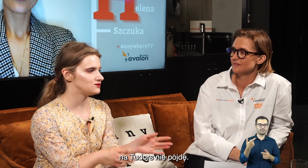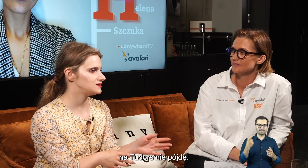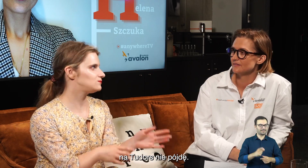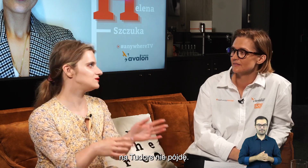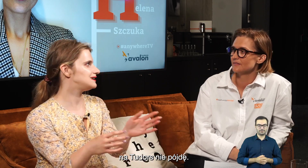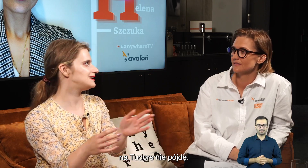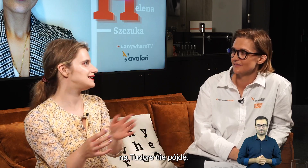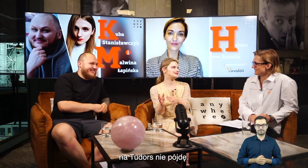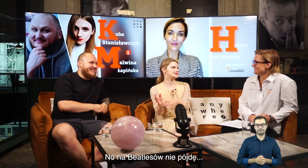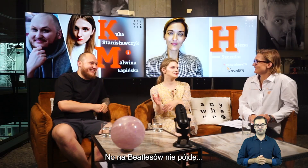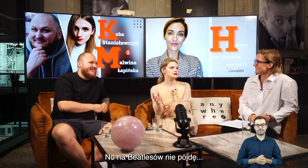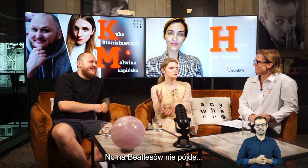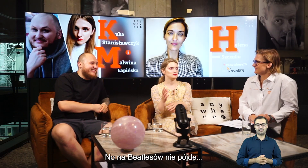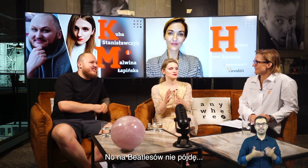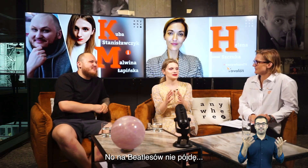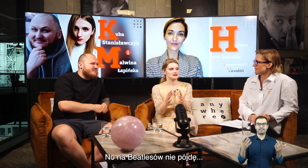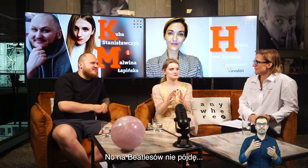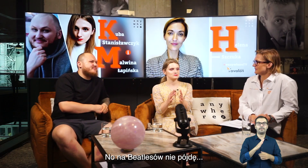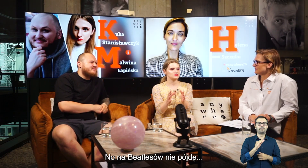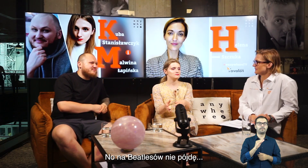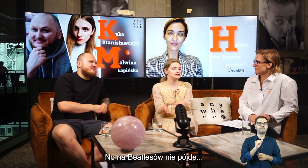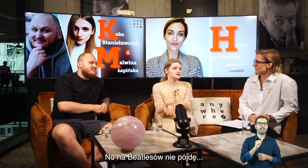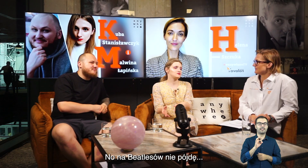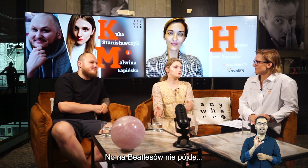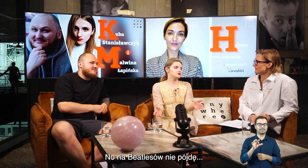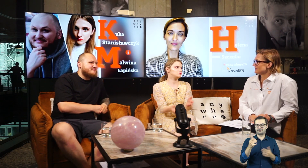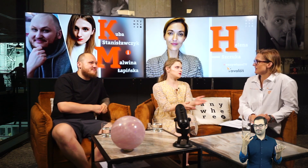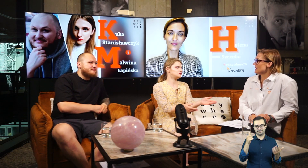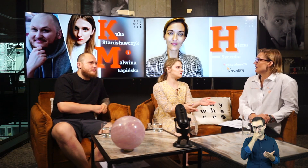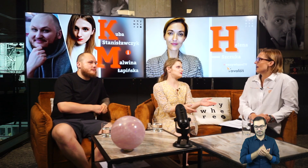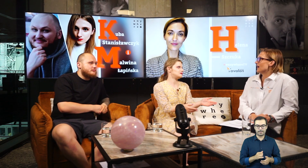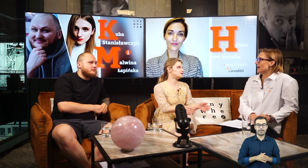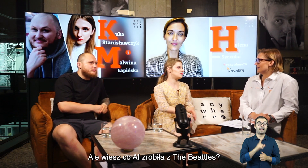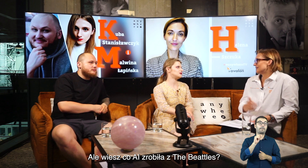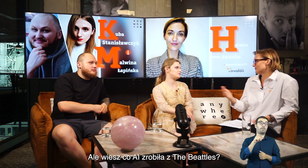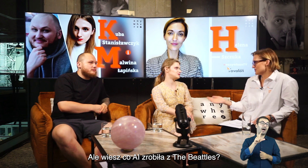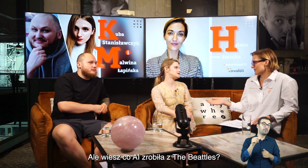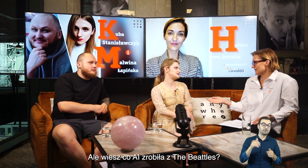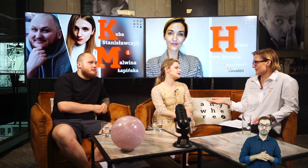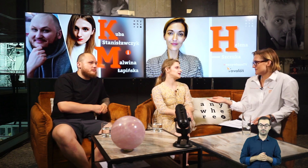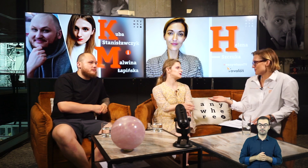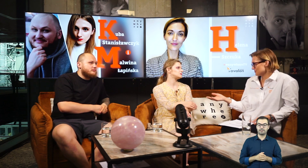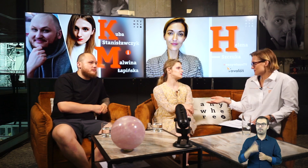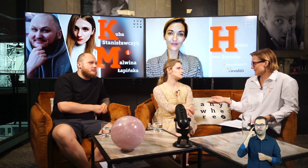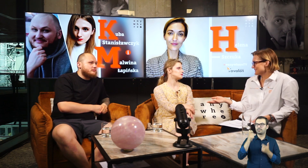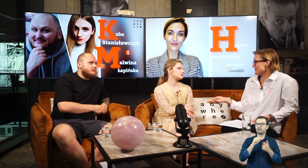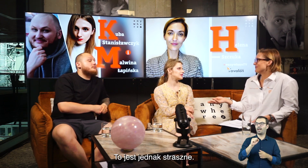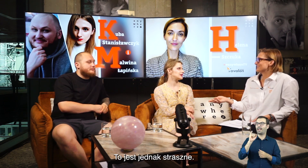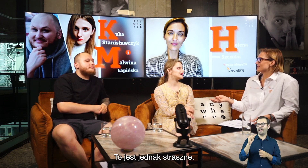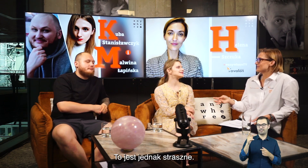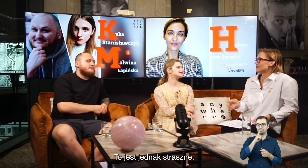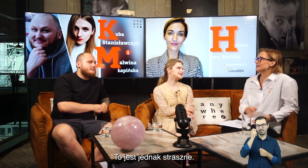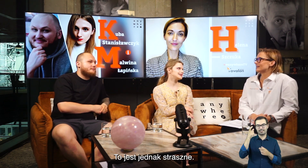na The Doors nie pójdę. No na The Beatlesów nie pójdę, no mogę na Pola pójść. Ale wiesz, co AI zrobił z